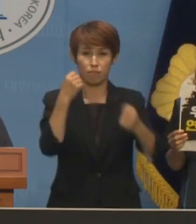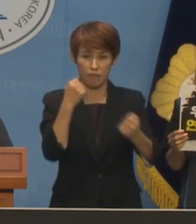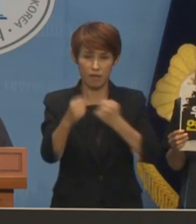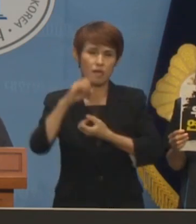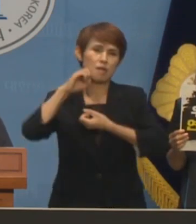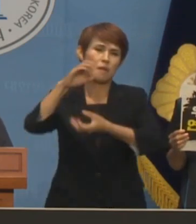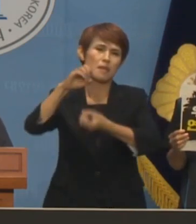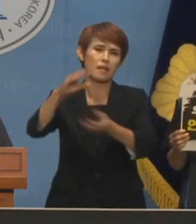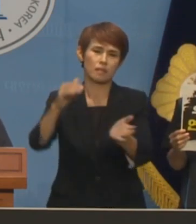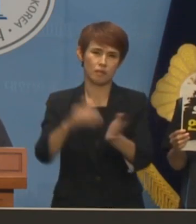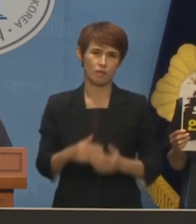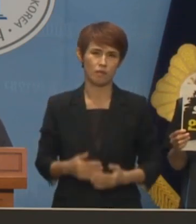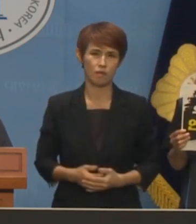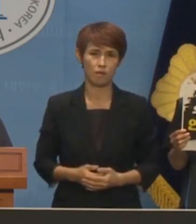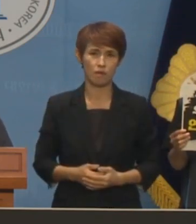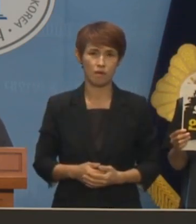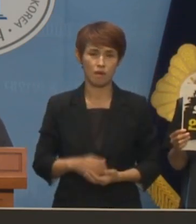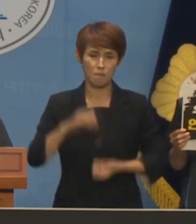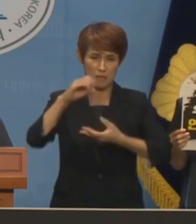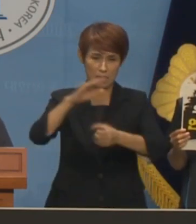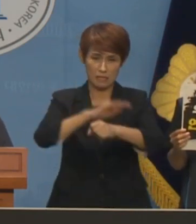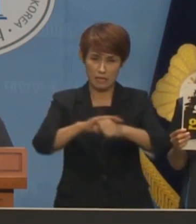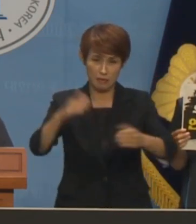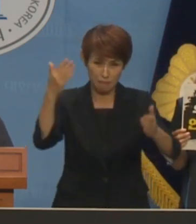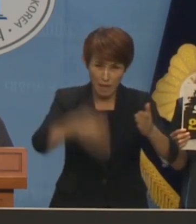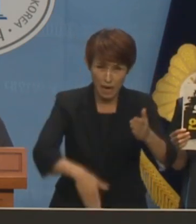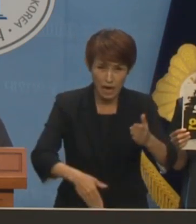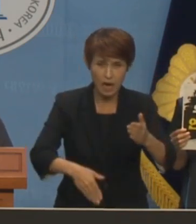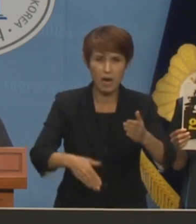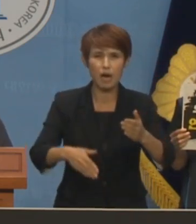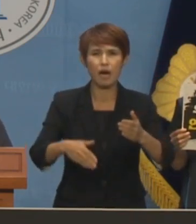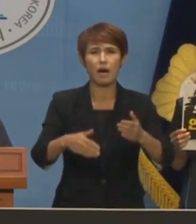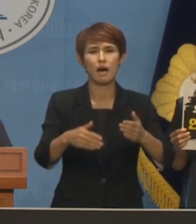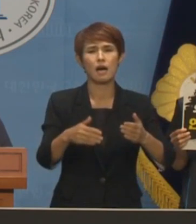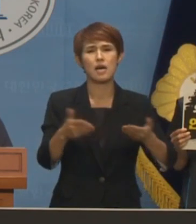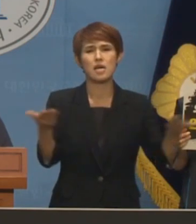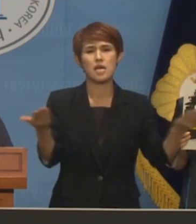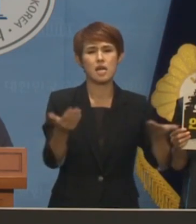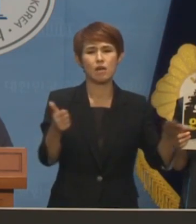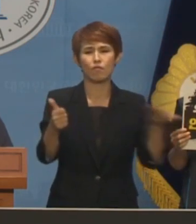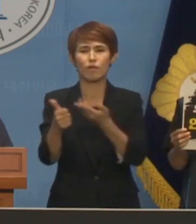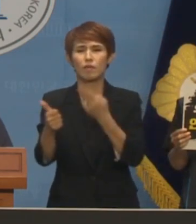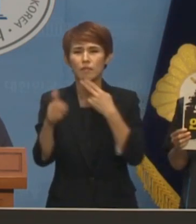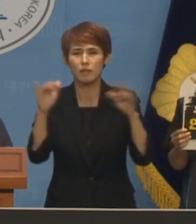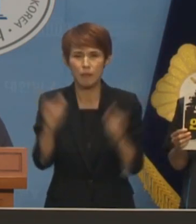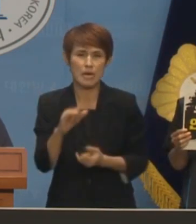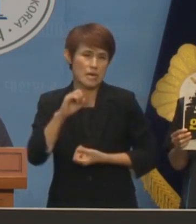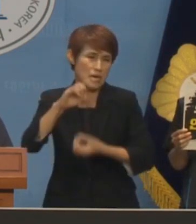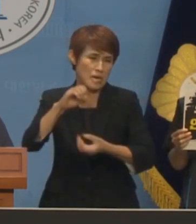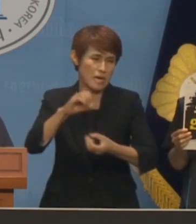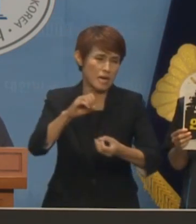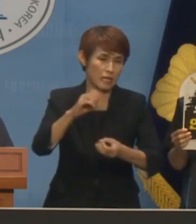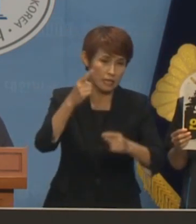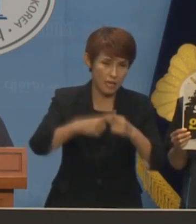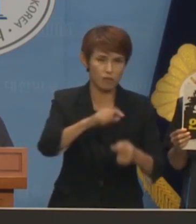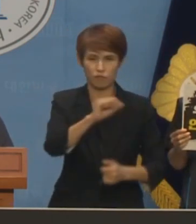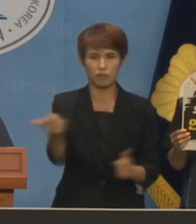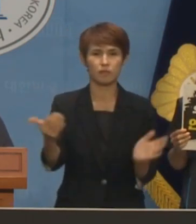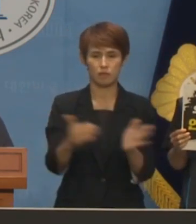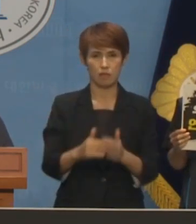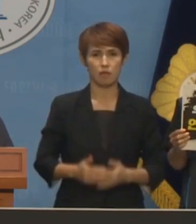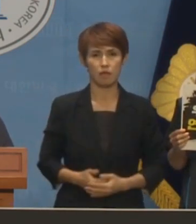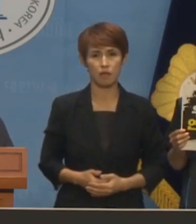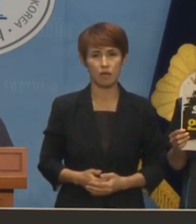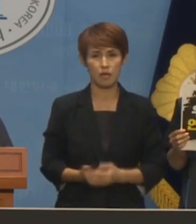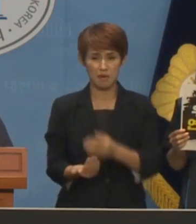했습니다 제때 배달을 마치지 않으면 불이익을 당해서 일을 못 하게 될 테니까요 이런 재난 상황에서 필요한